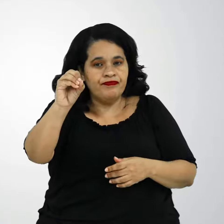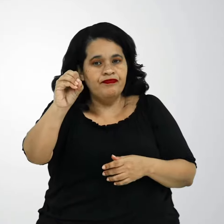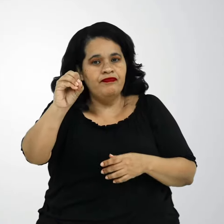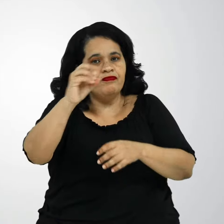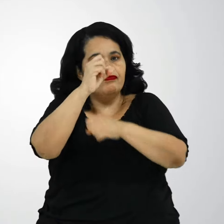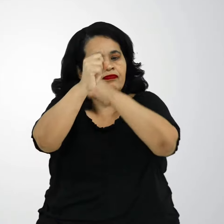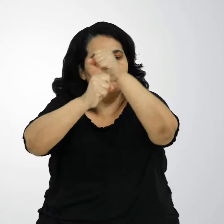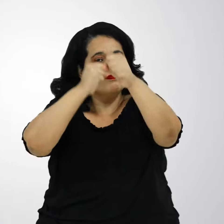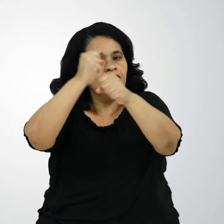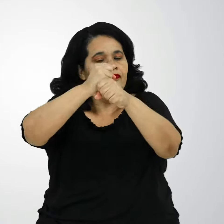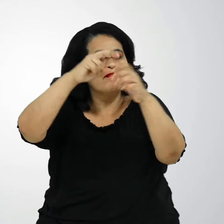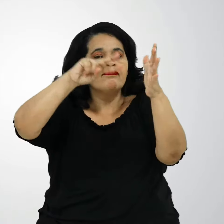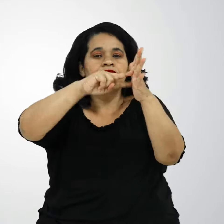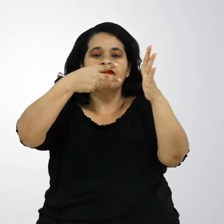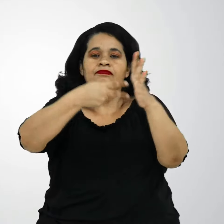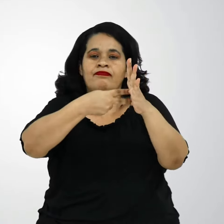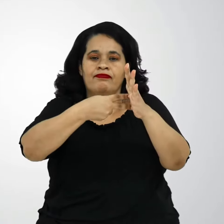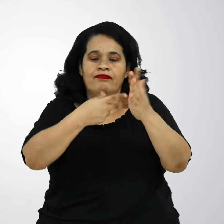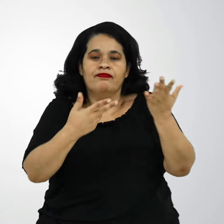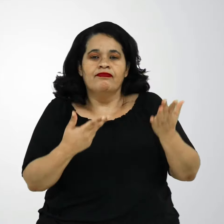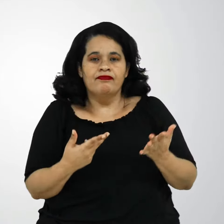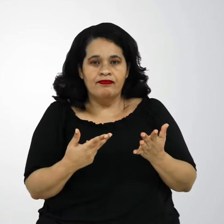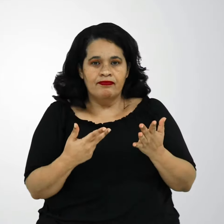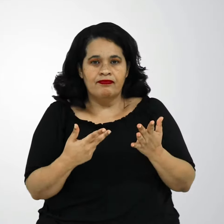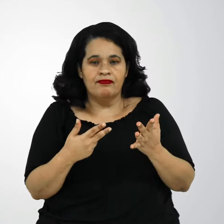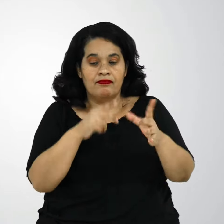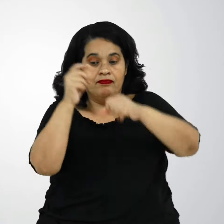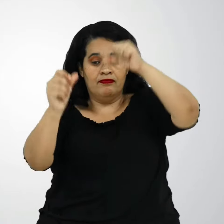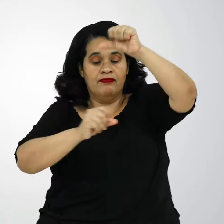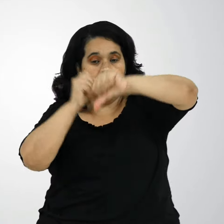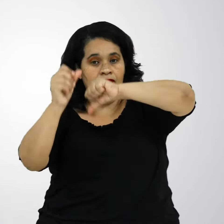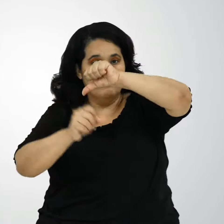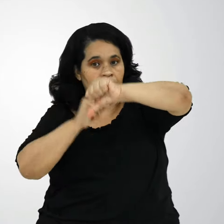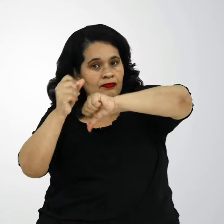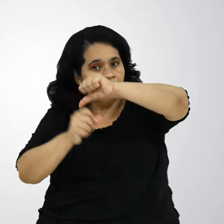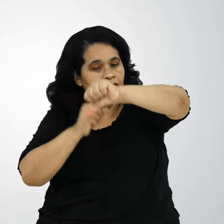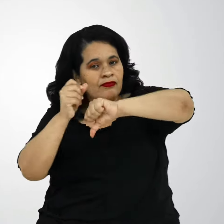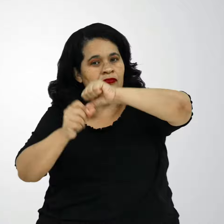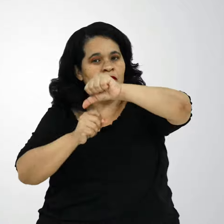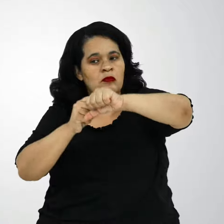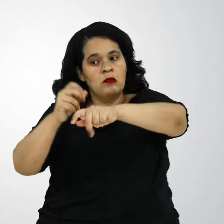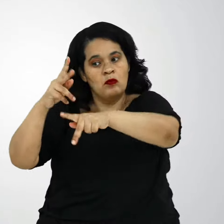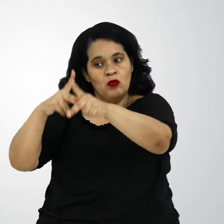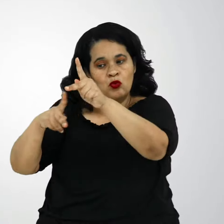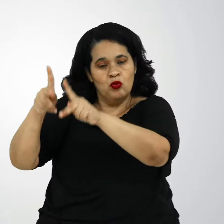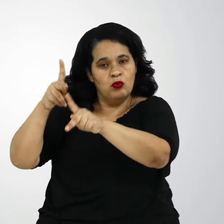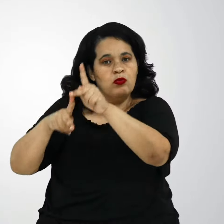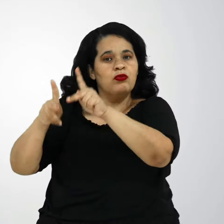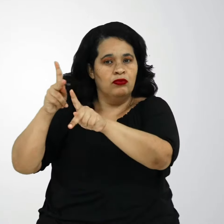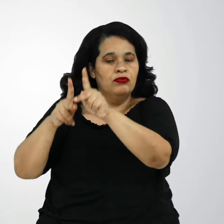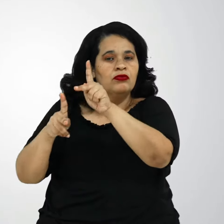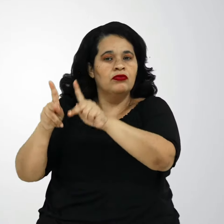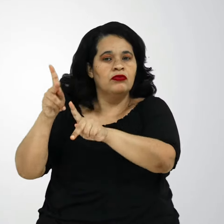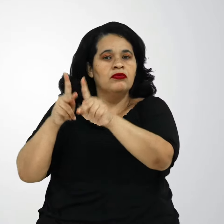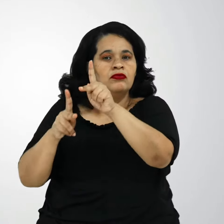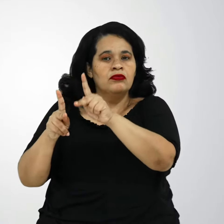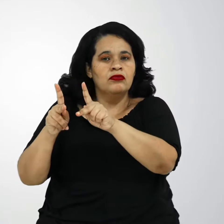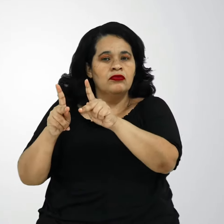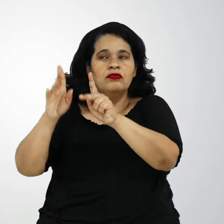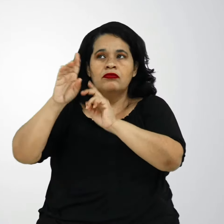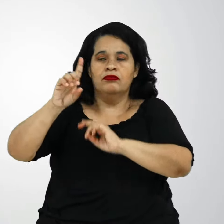de Deus para a restauração completa do seu povo foi apresentado 100% a Daniel. Nós vamos entender